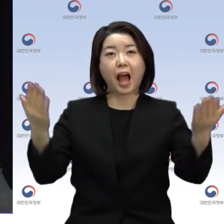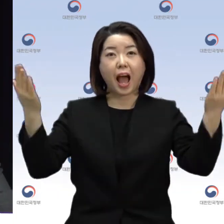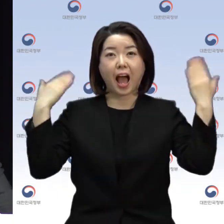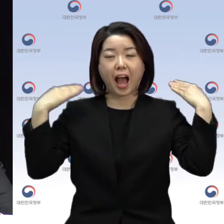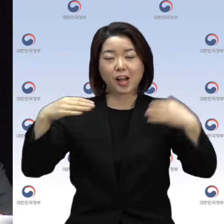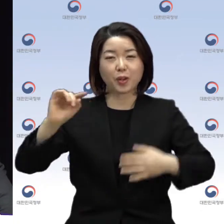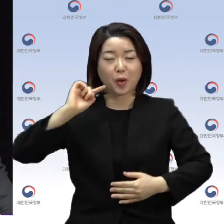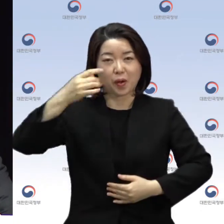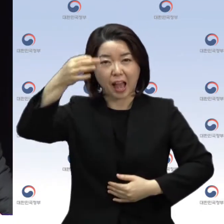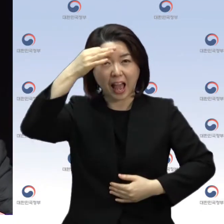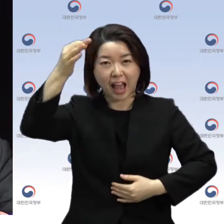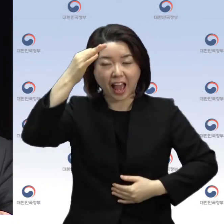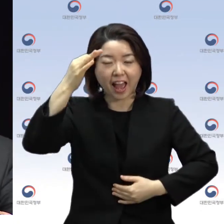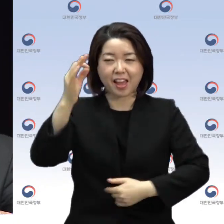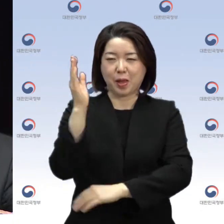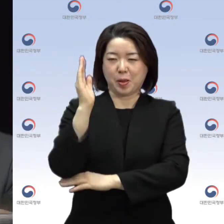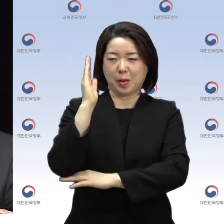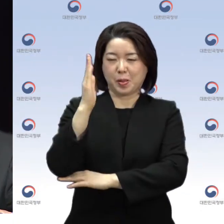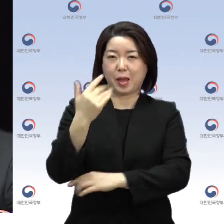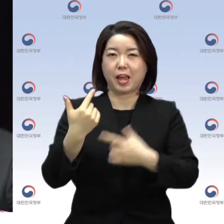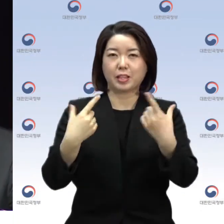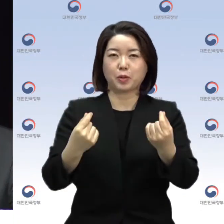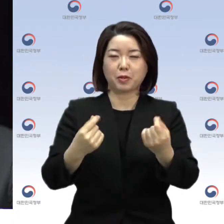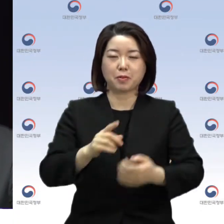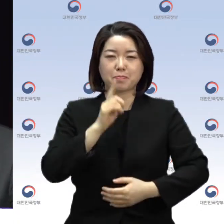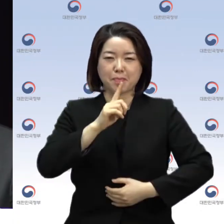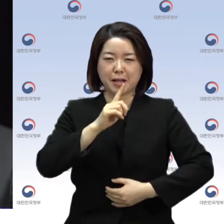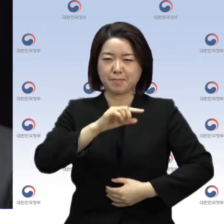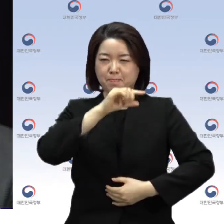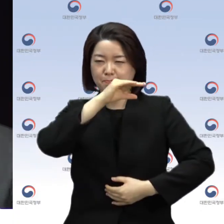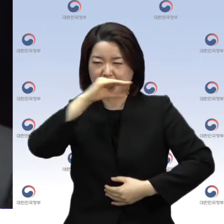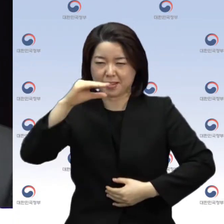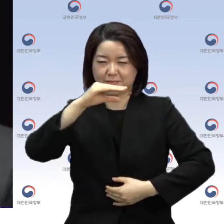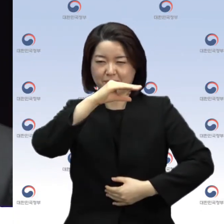학위회 사회를 이렇게 보는 것처럼 또박또박하게